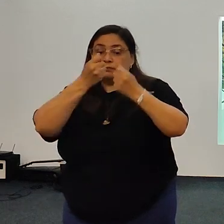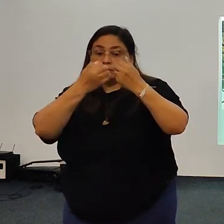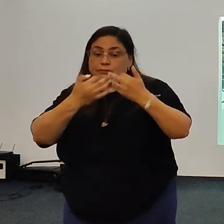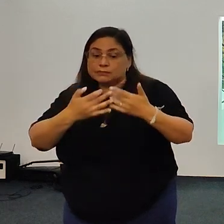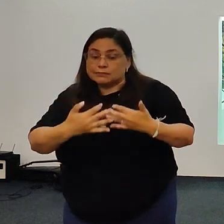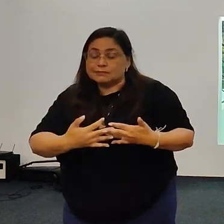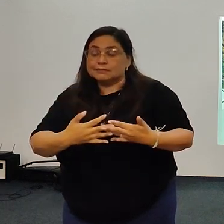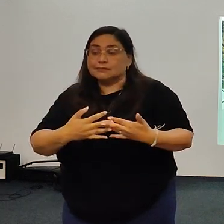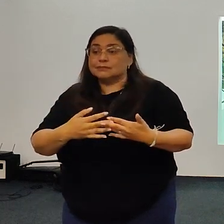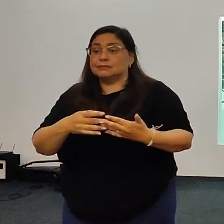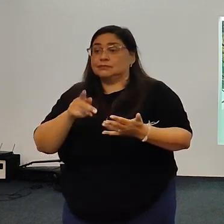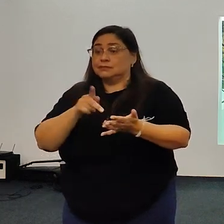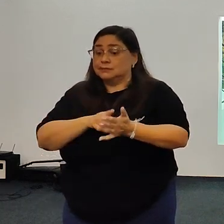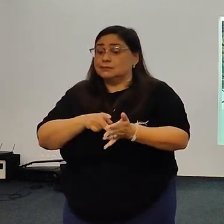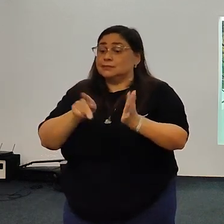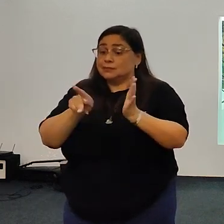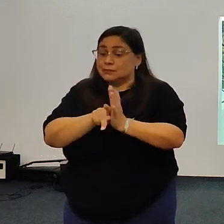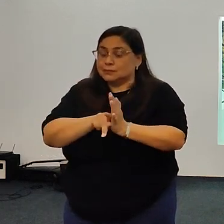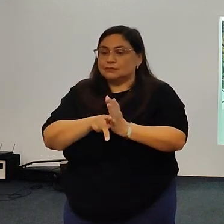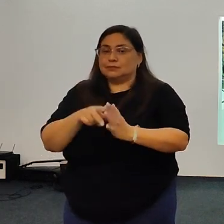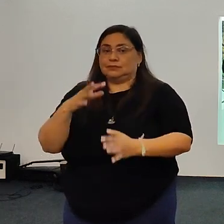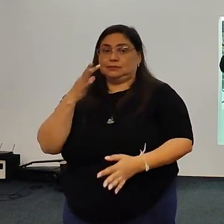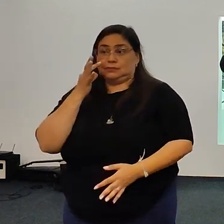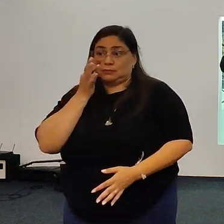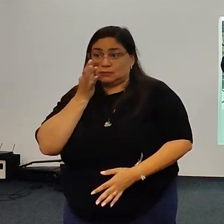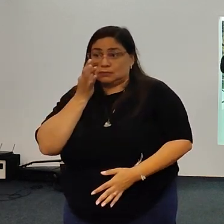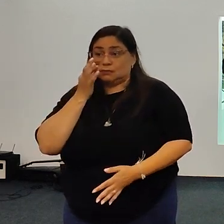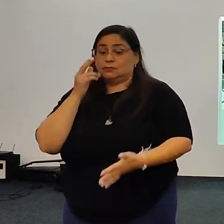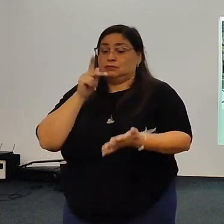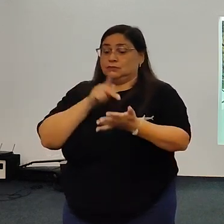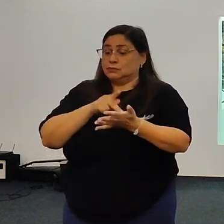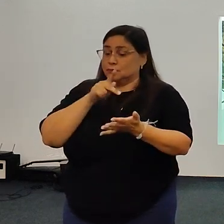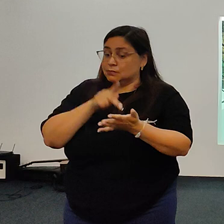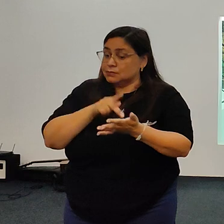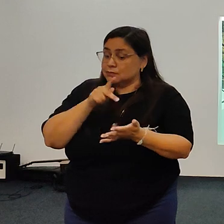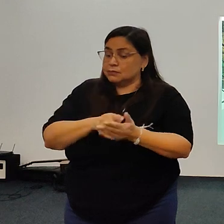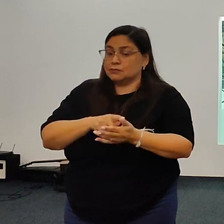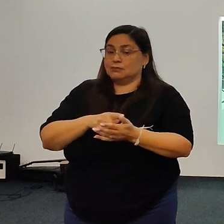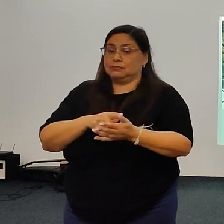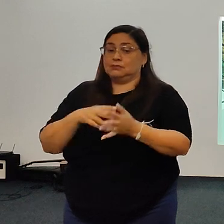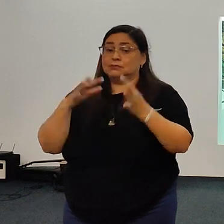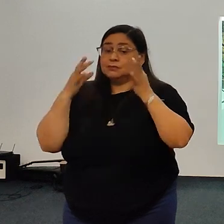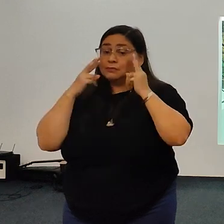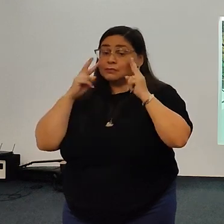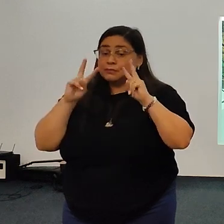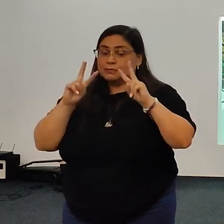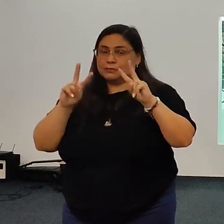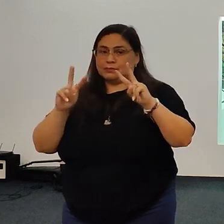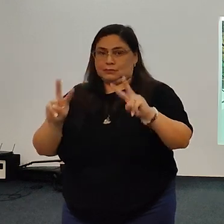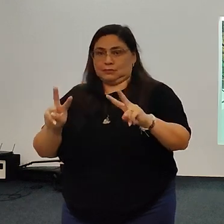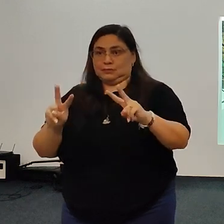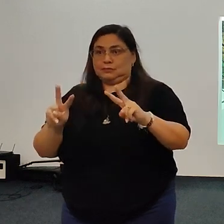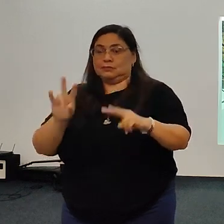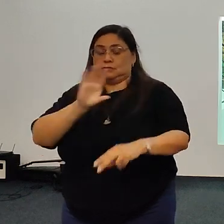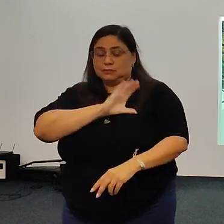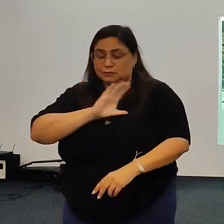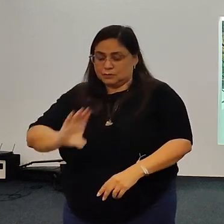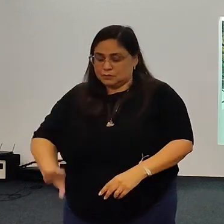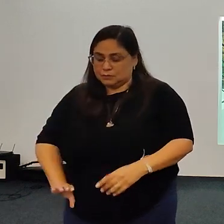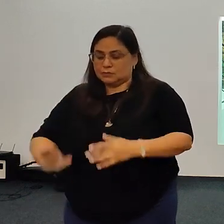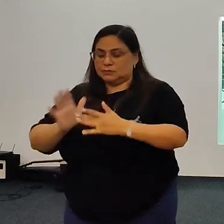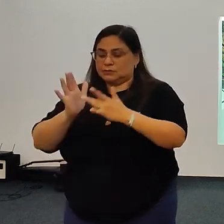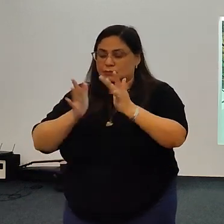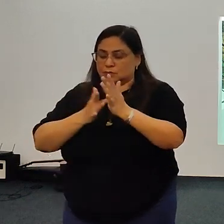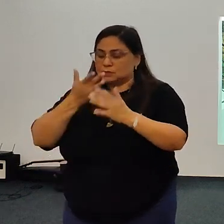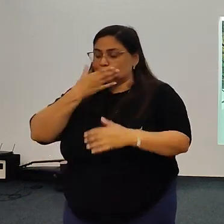contando algo que ele mesmo presenciou. Ele mesmo foi testemunha ocular que o Cristo que estava com